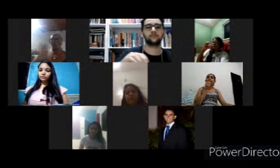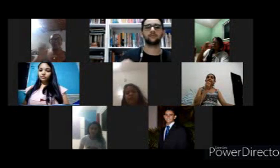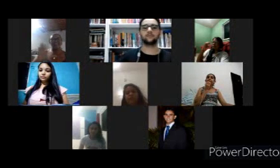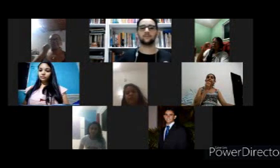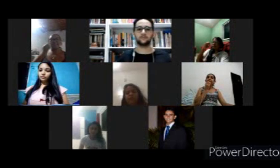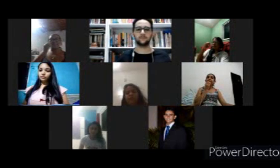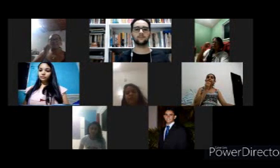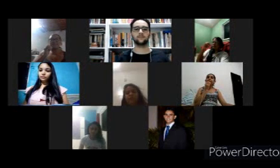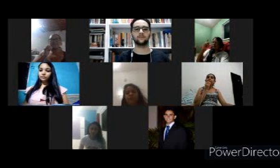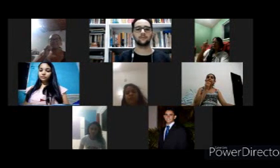Olá.